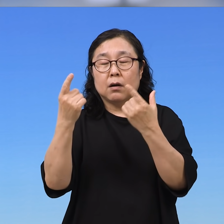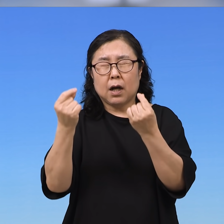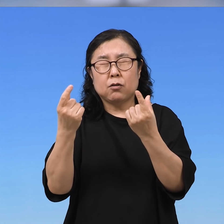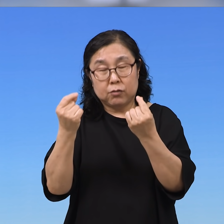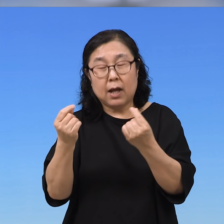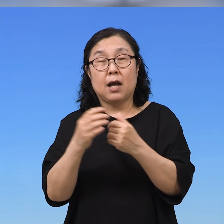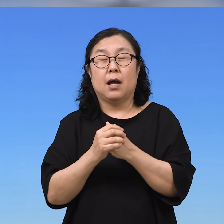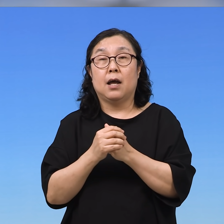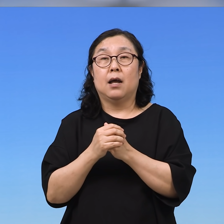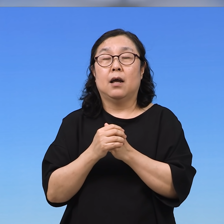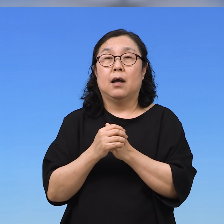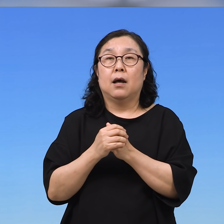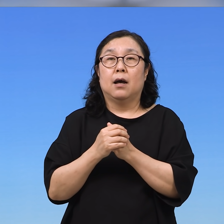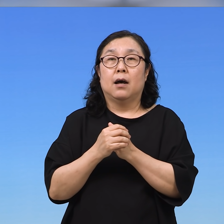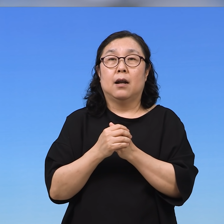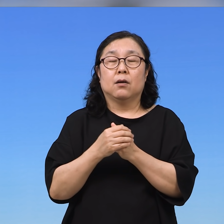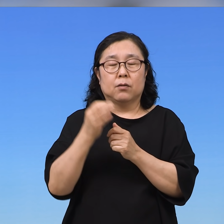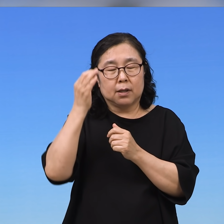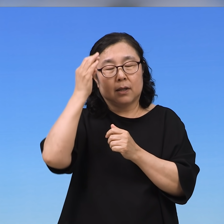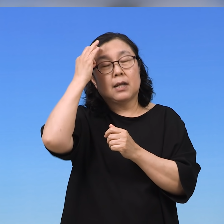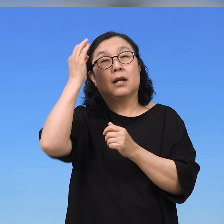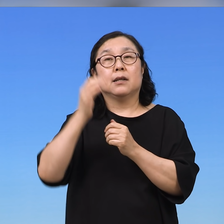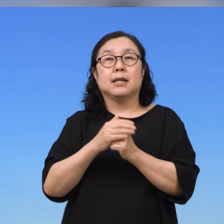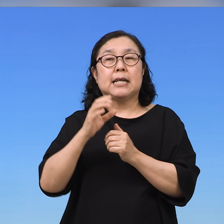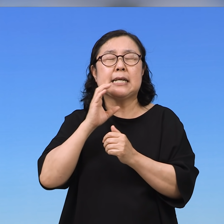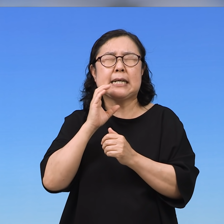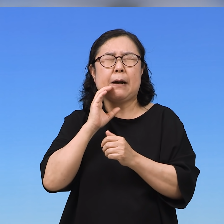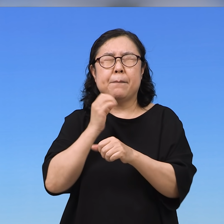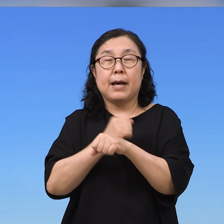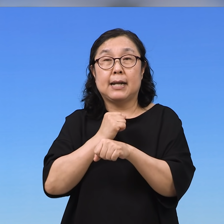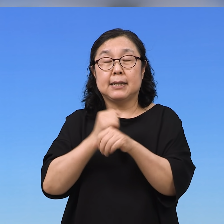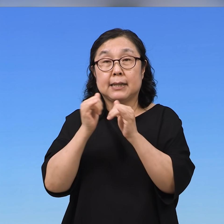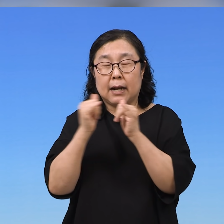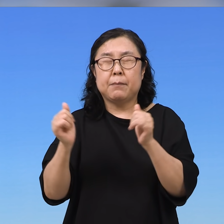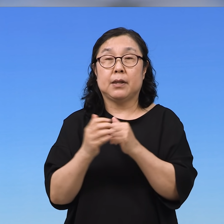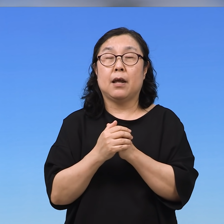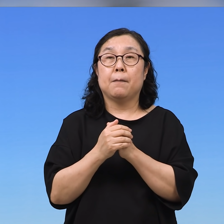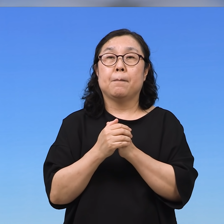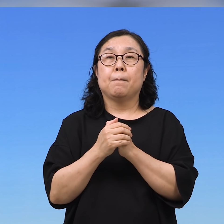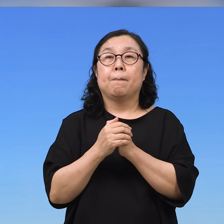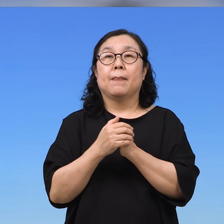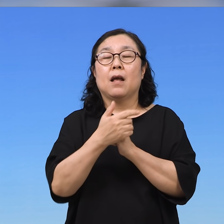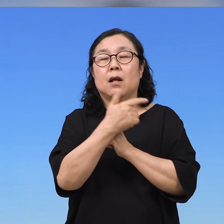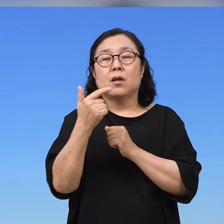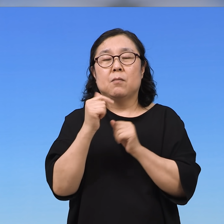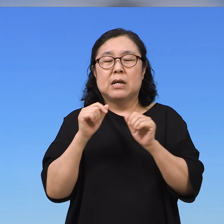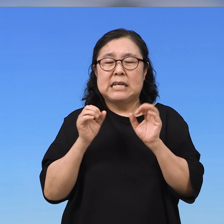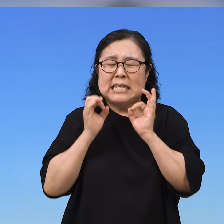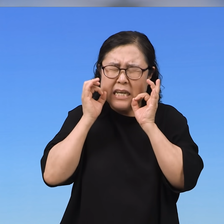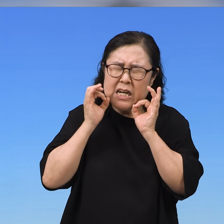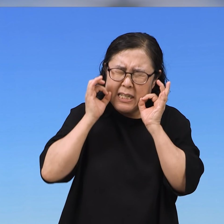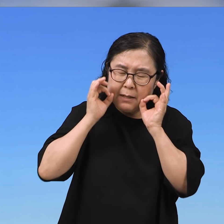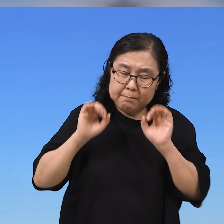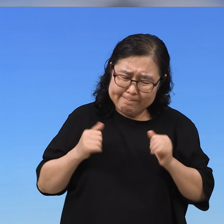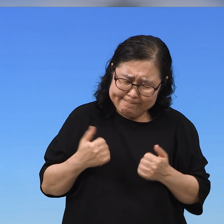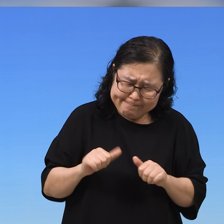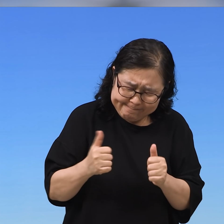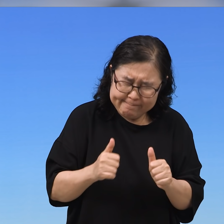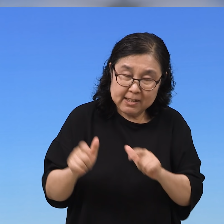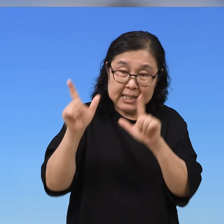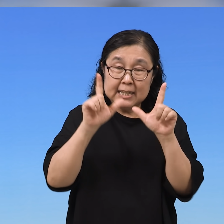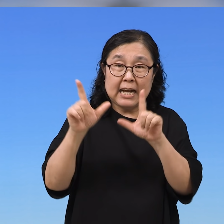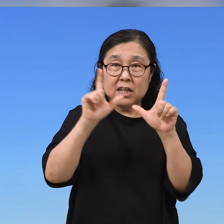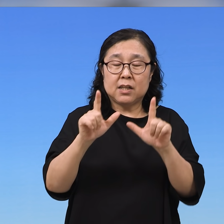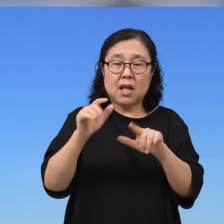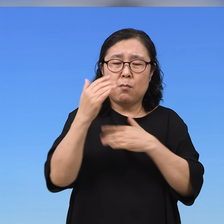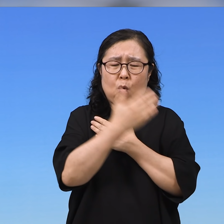거구나. 그 중에 어떤 분은요, 카페를 하시는데 우리 성도님 중에 너무나 열심히 사시는